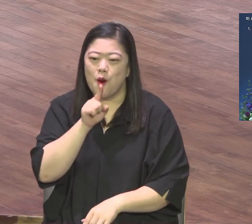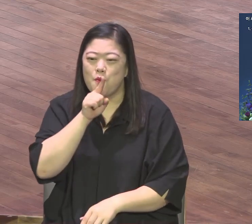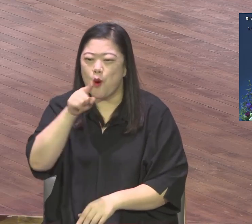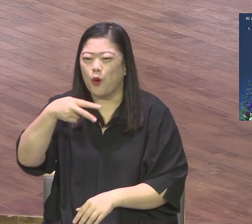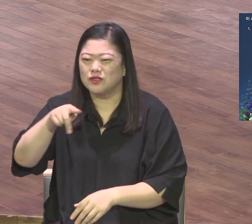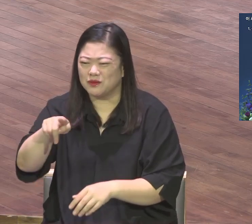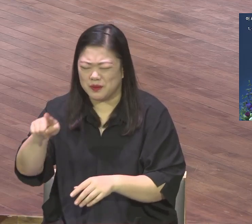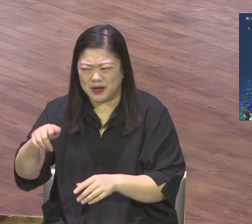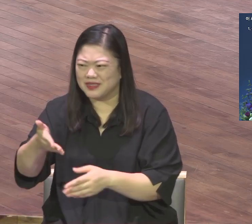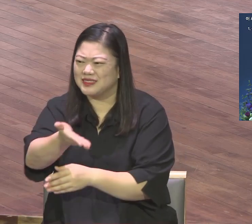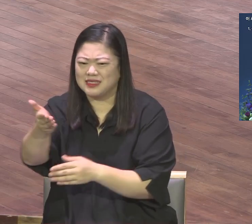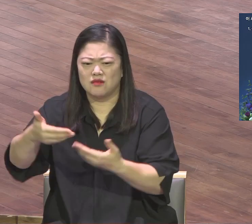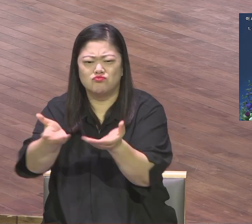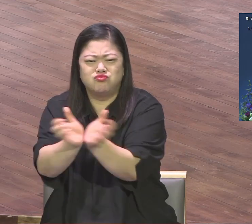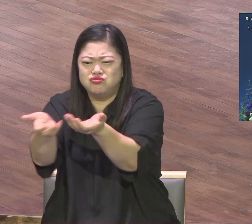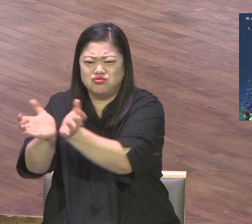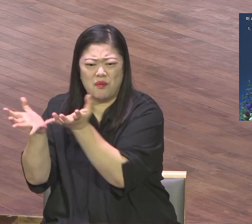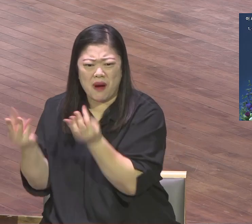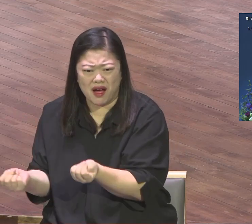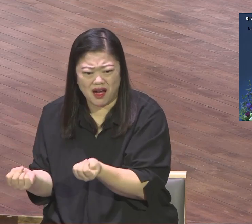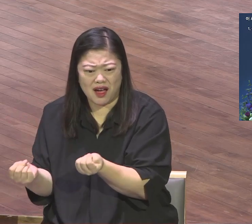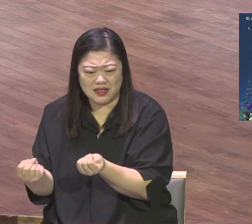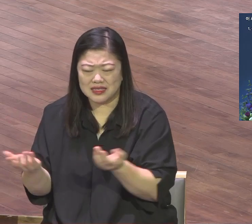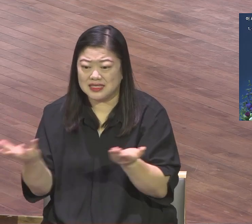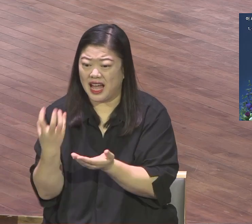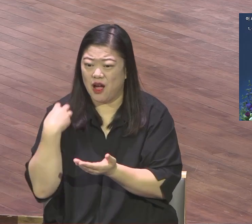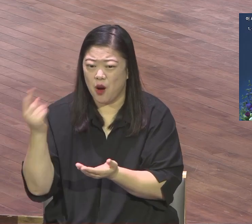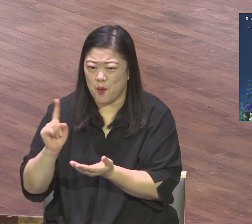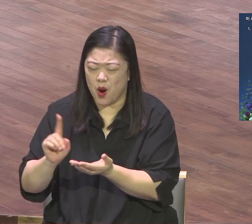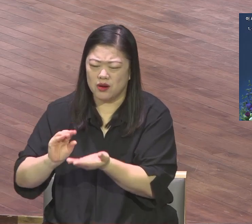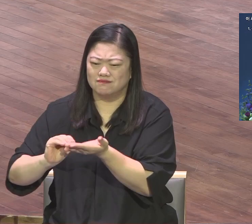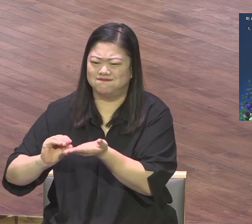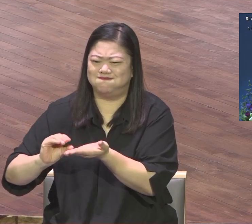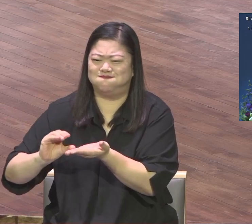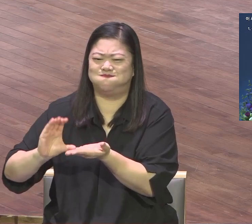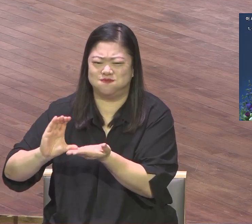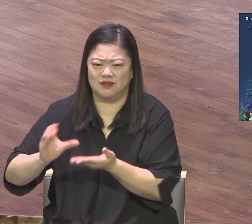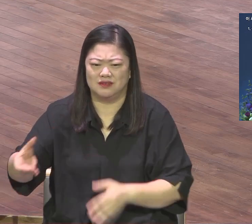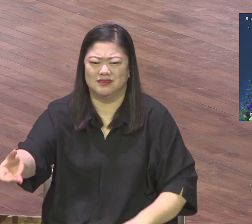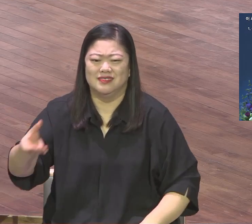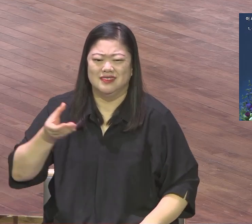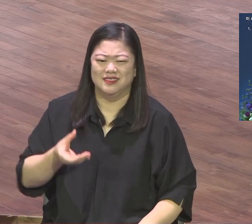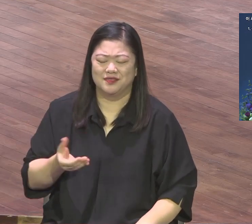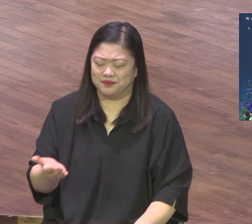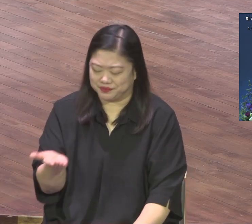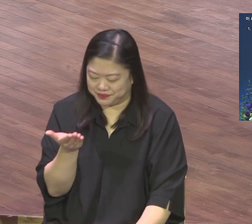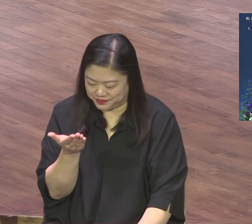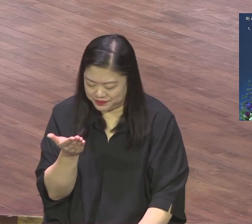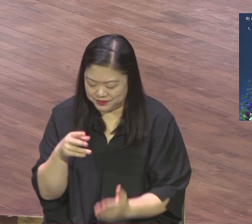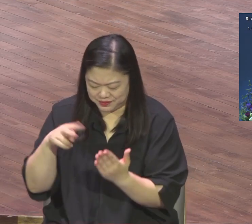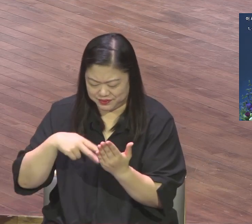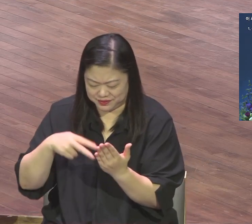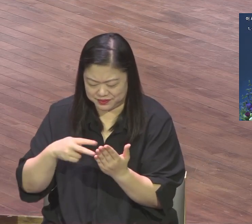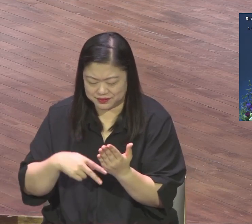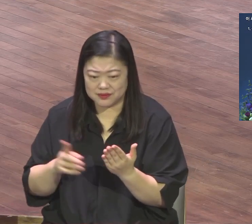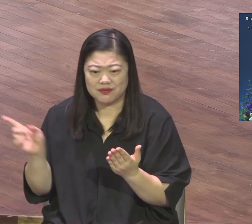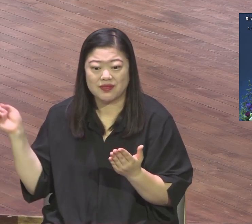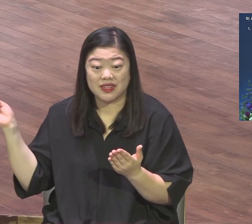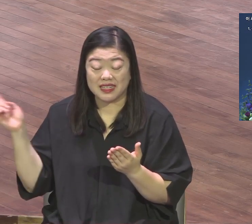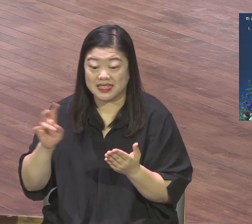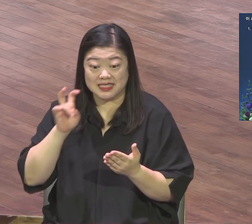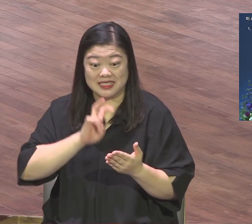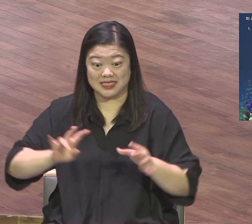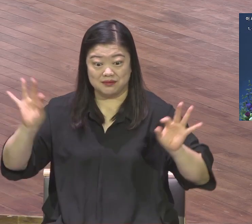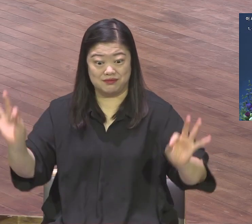하나인데 하나에 하나. 응? 그 우리 노희섭 장로님 팀이 제일 많아. 물론 뭐 이 저 예술의 전당